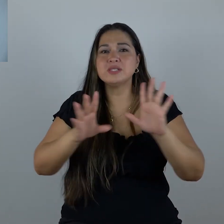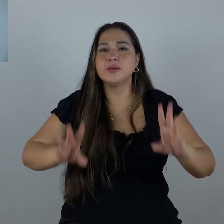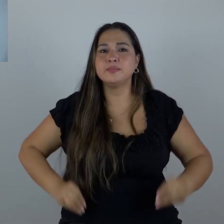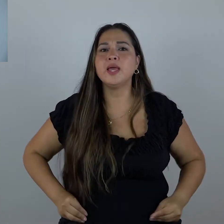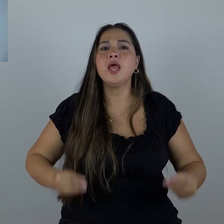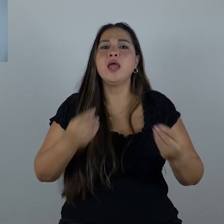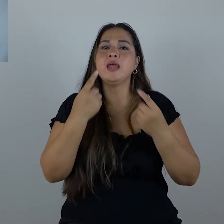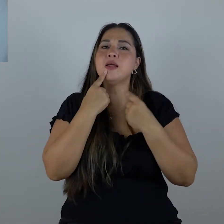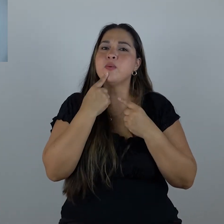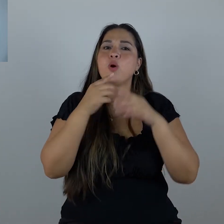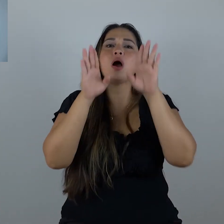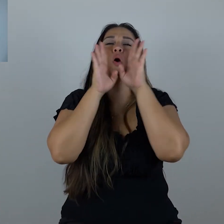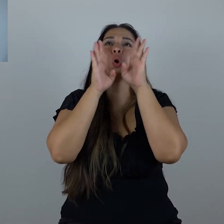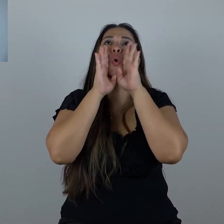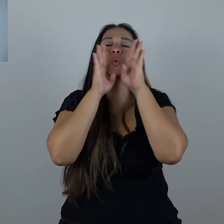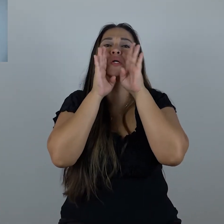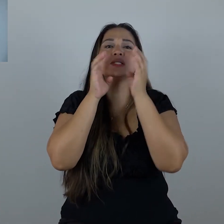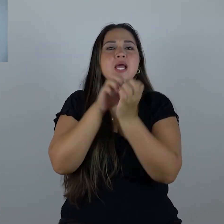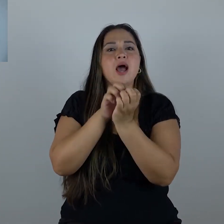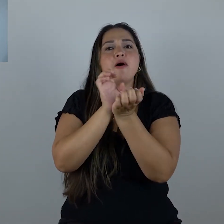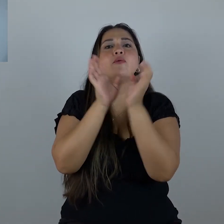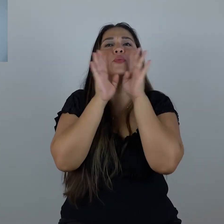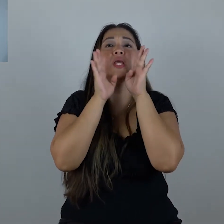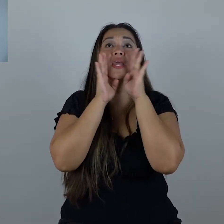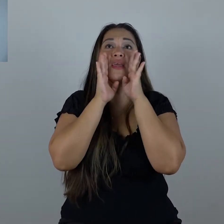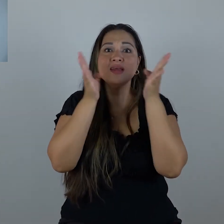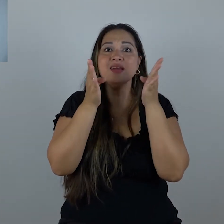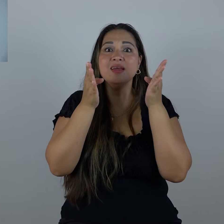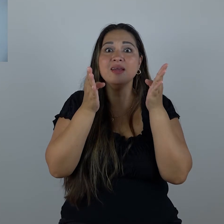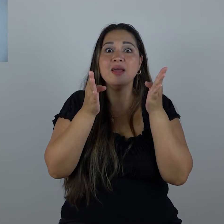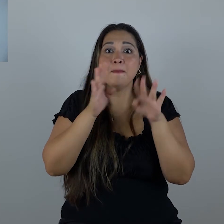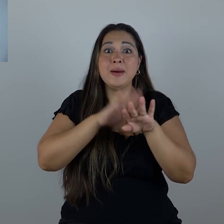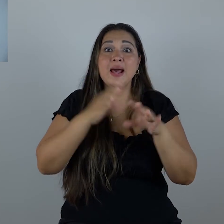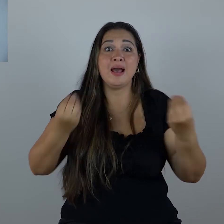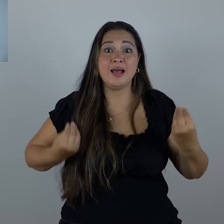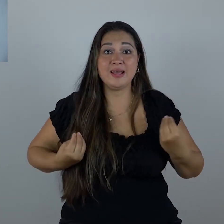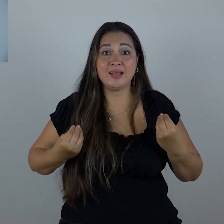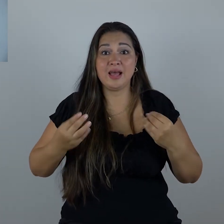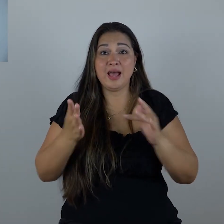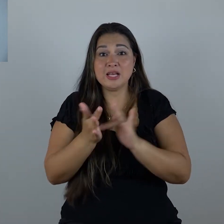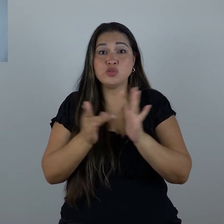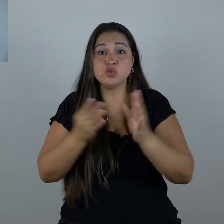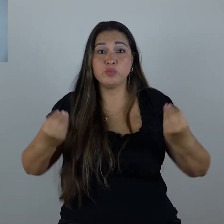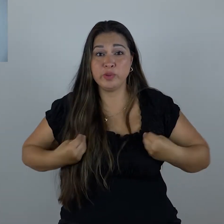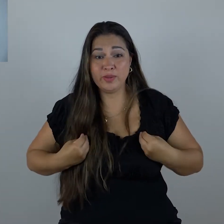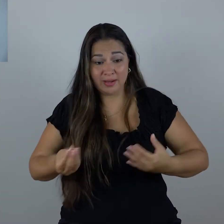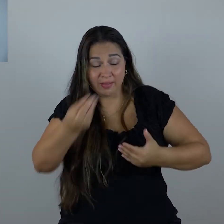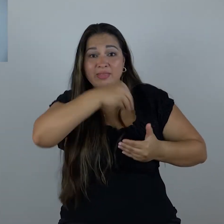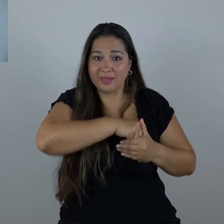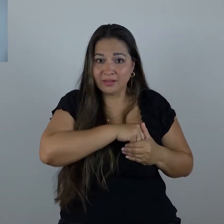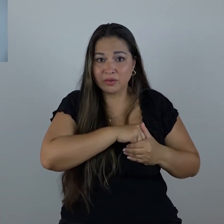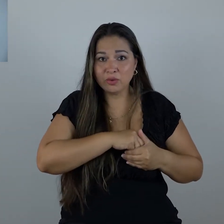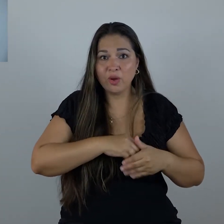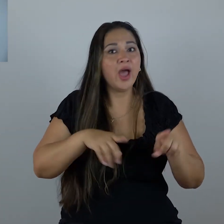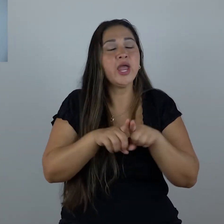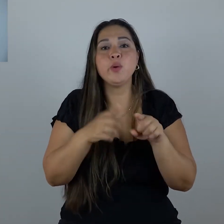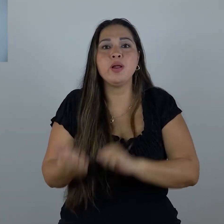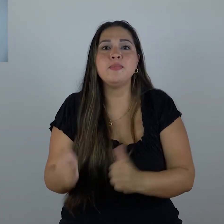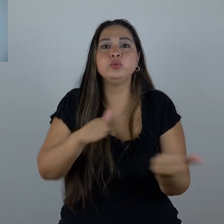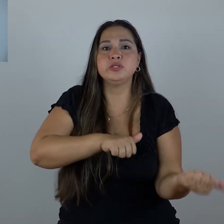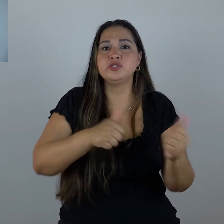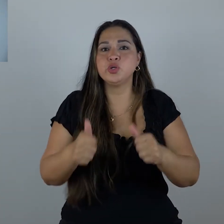mis pecados y mi deseo de que Él entrara a morar en mi corazón, en este caso el bautismo en agua es un acto